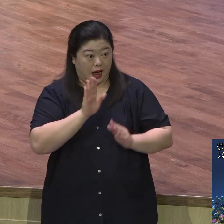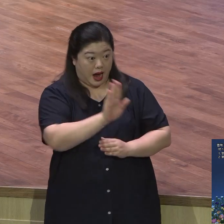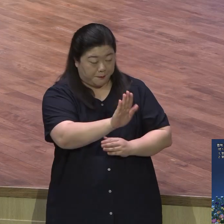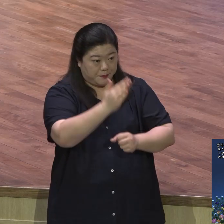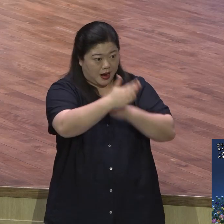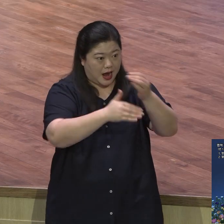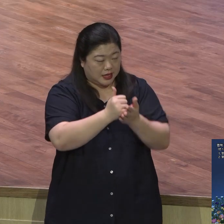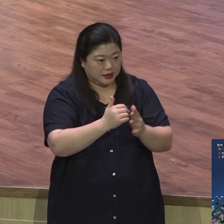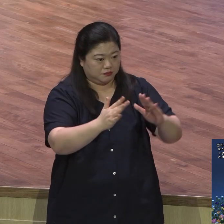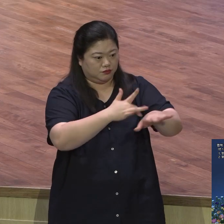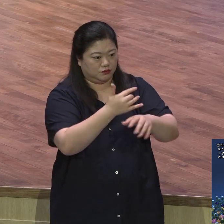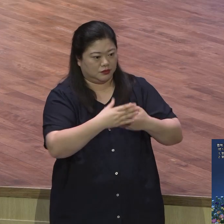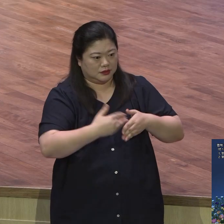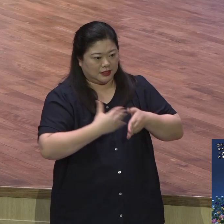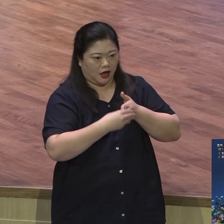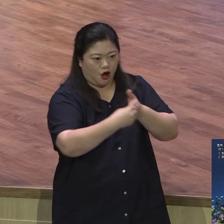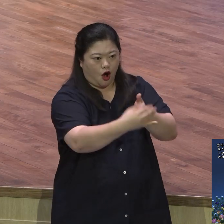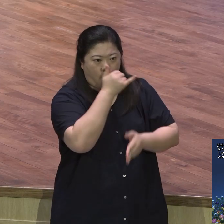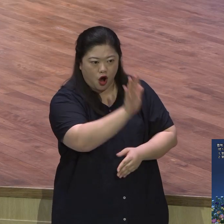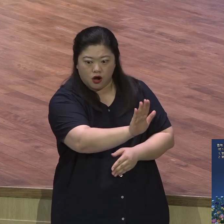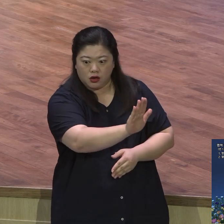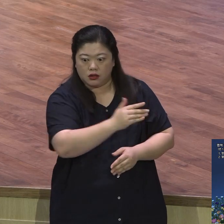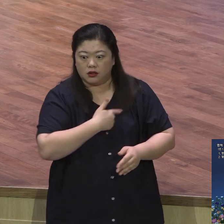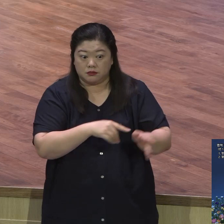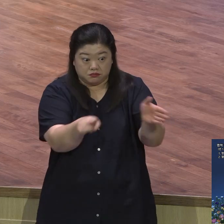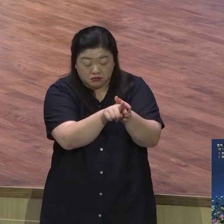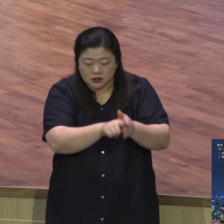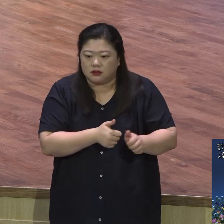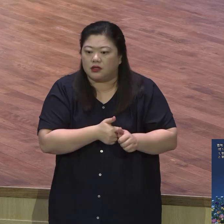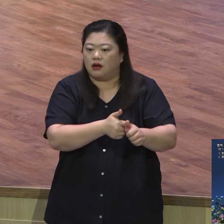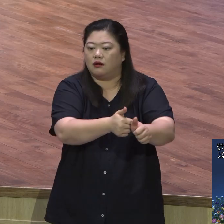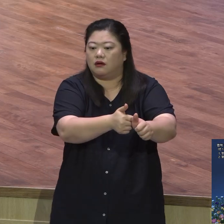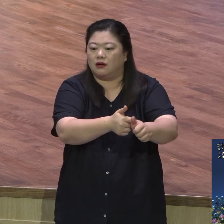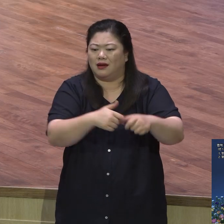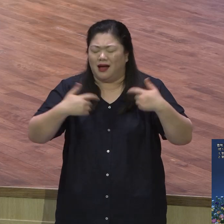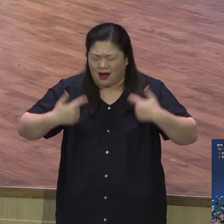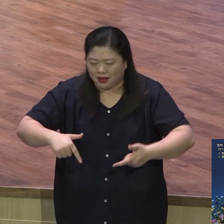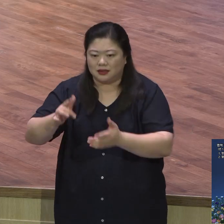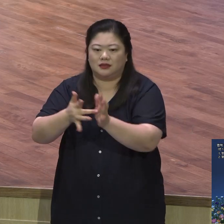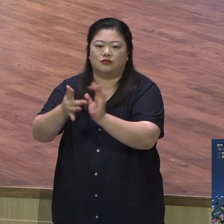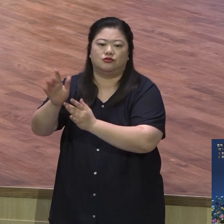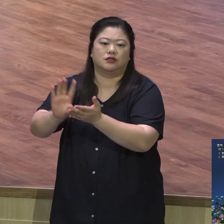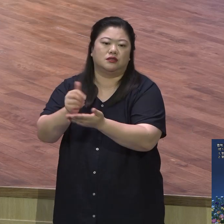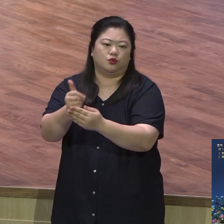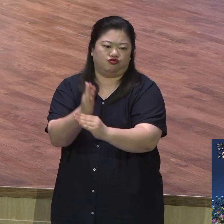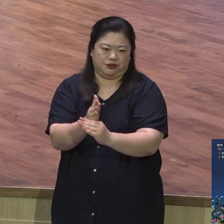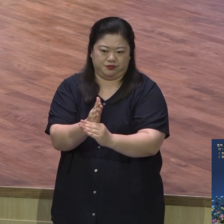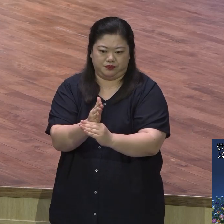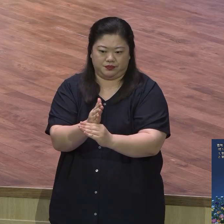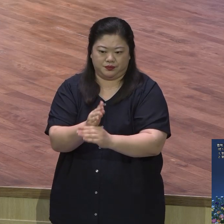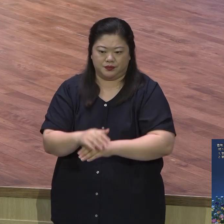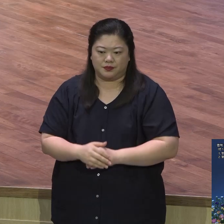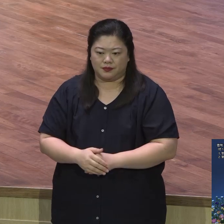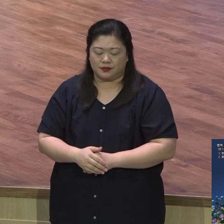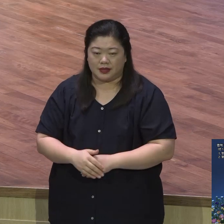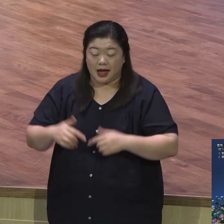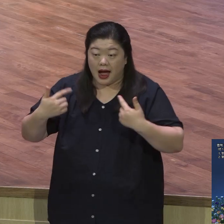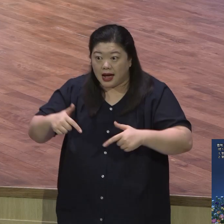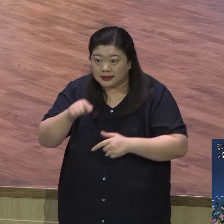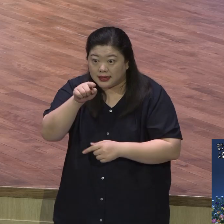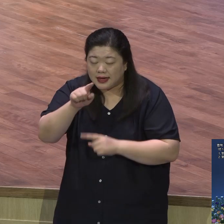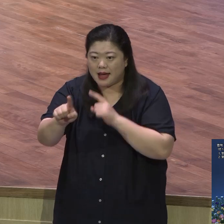환경이나 형편에 상관없이 항상 예수 그리스도 중심 신학적으로 언제나 말씀 중심,